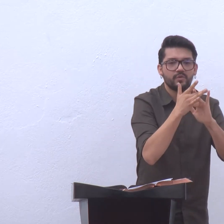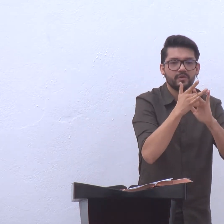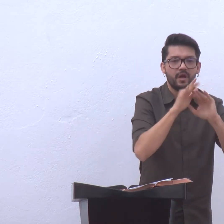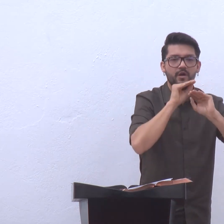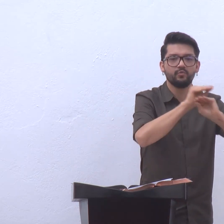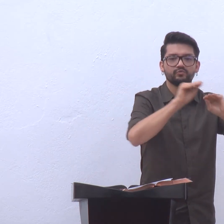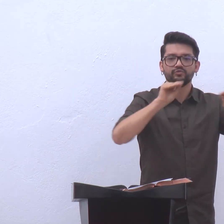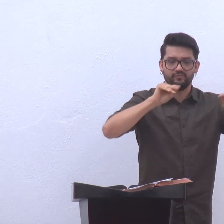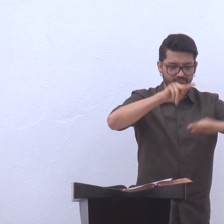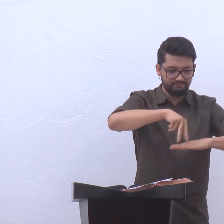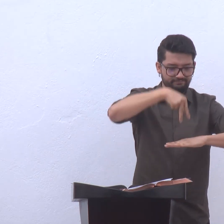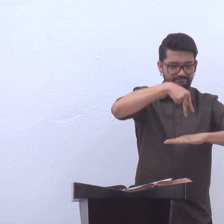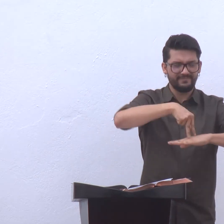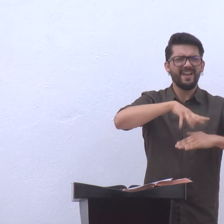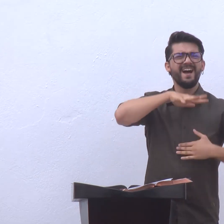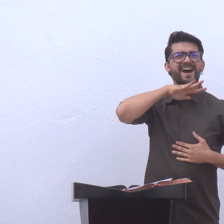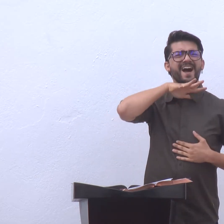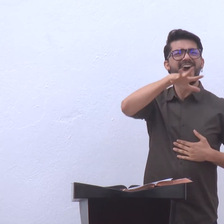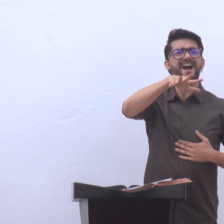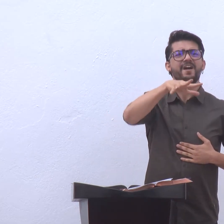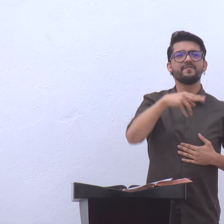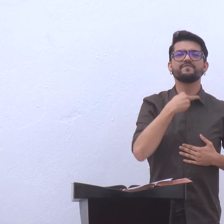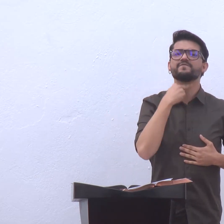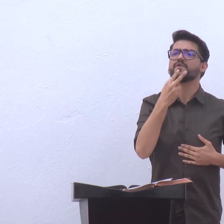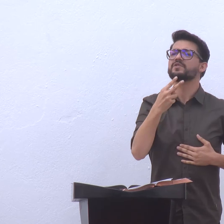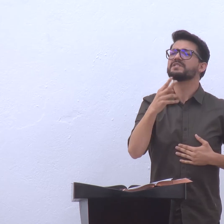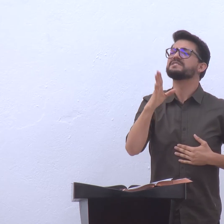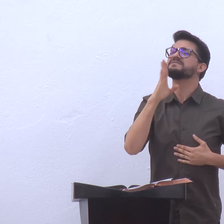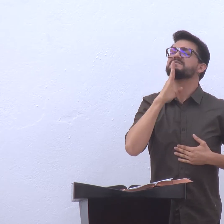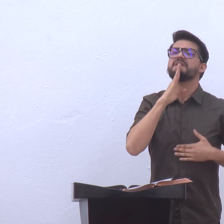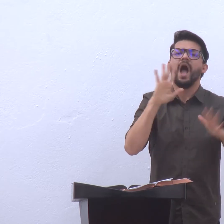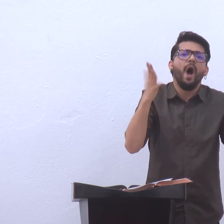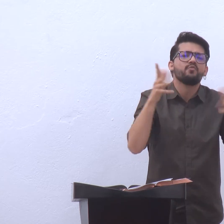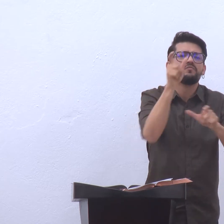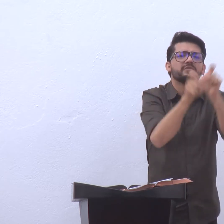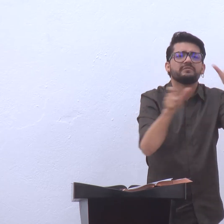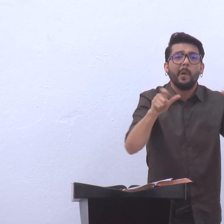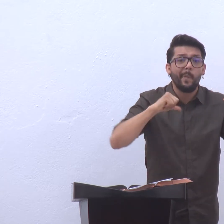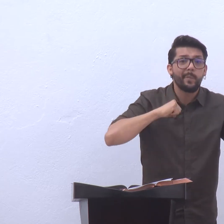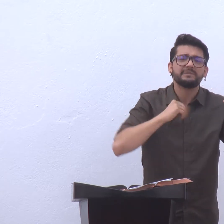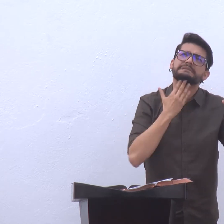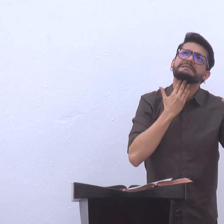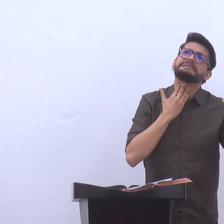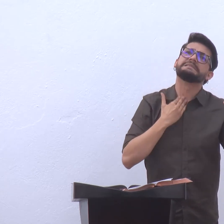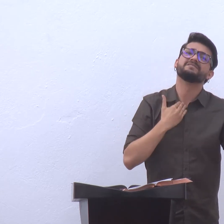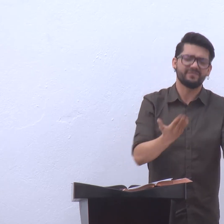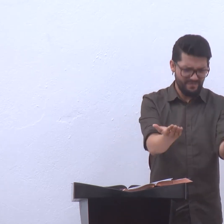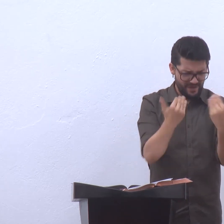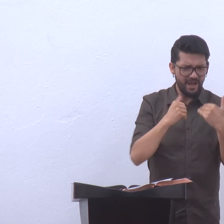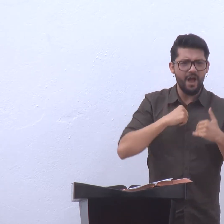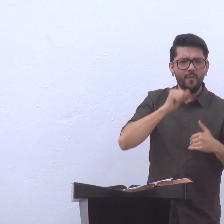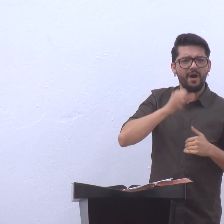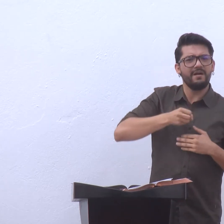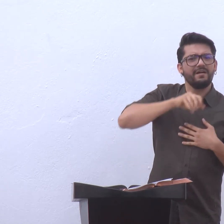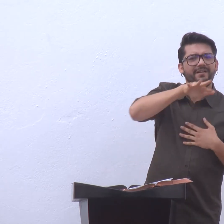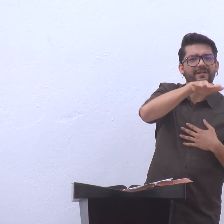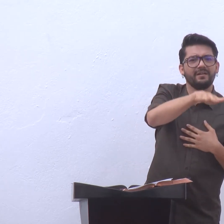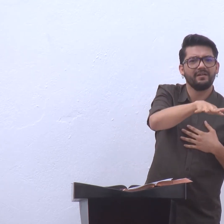mismo instante Jesús se pone de pie y les anuncia: el que tenga sed, venga, venga en pos de